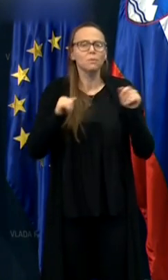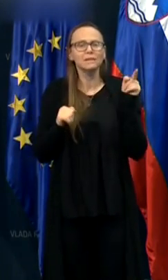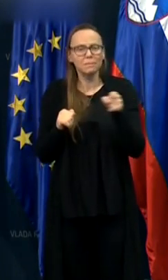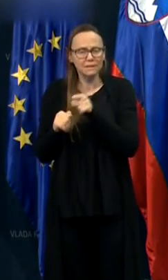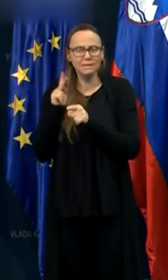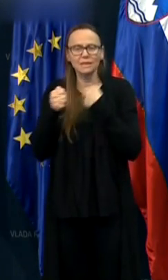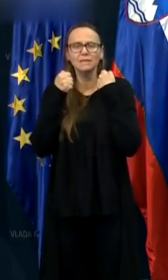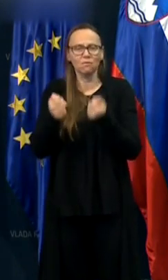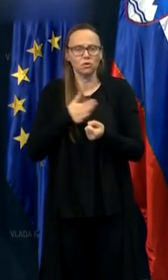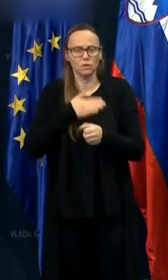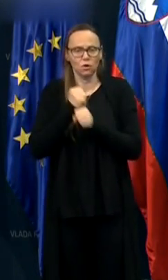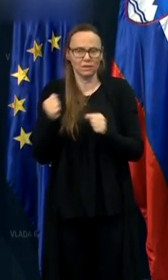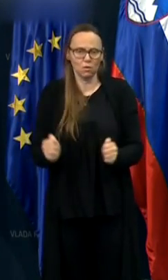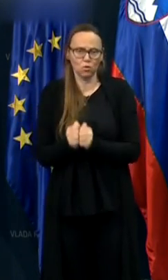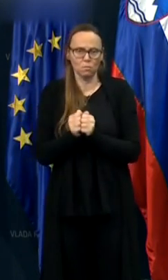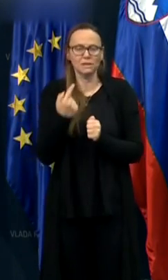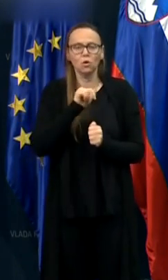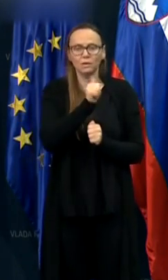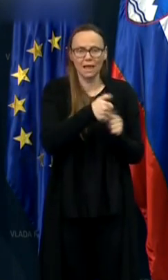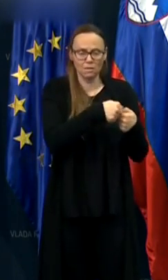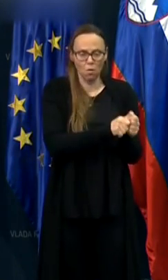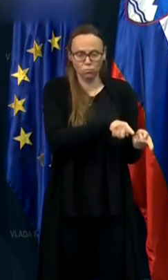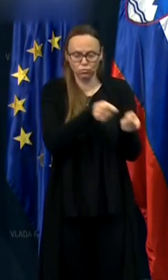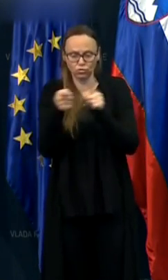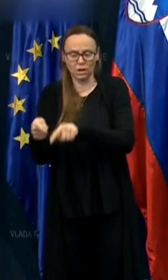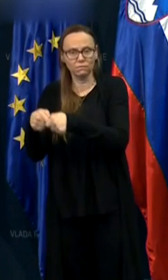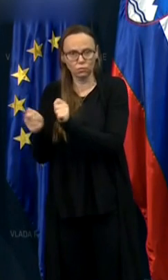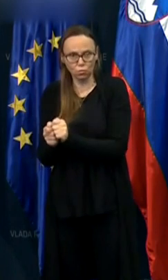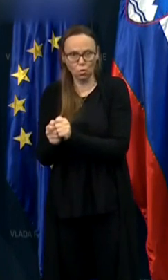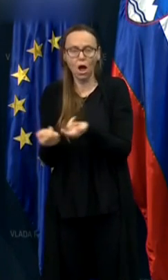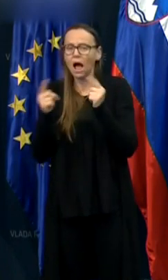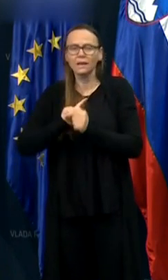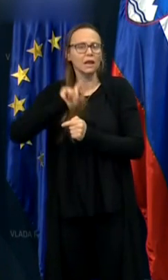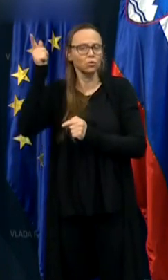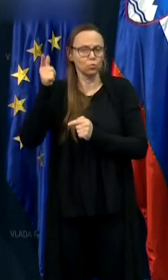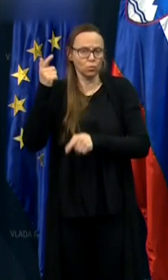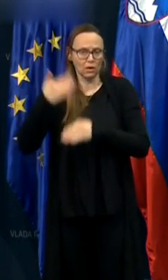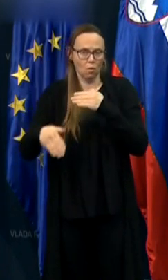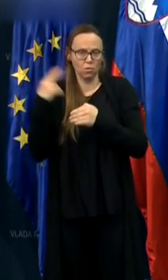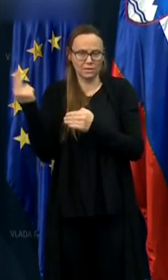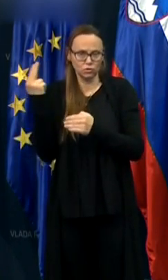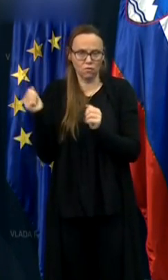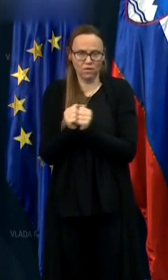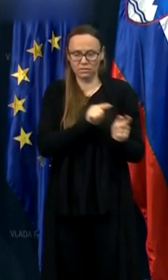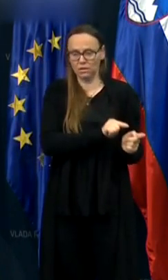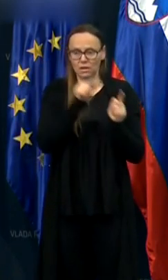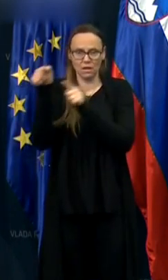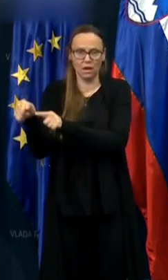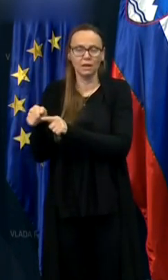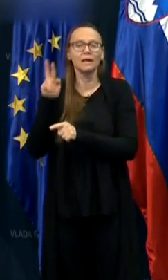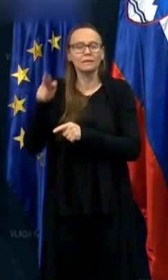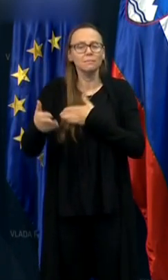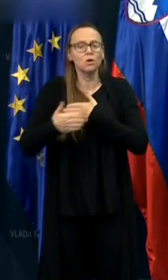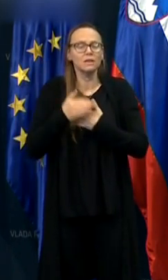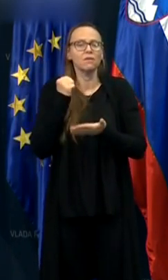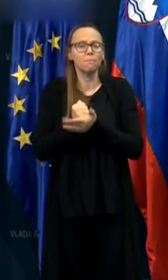na svoje delovno mesto iz ene občine v drugo ali na povsem drugi konec Slovenije, da imajo pri sebi povsem